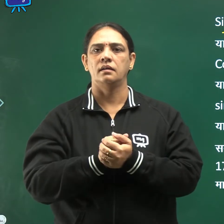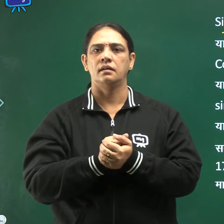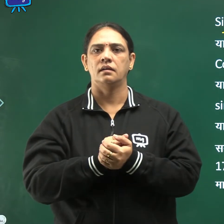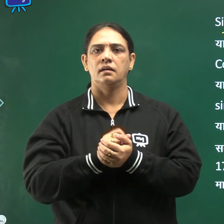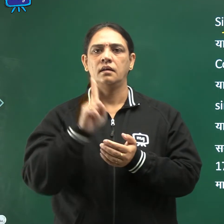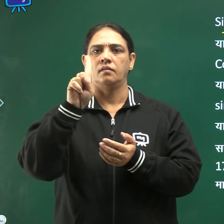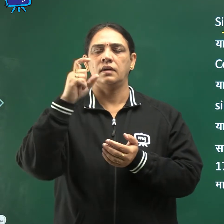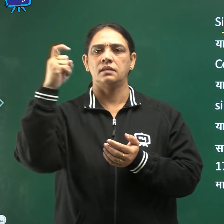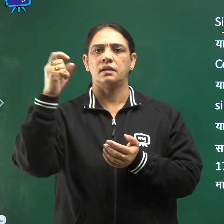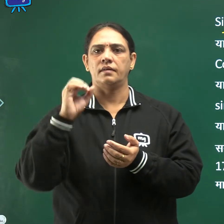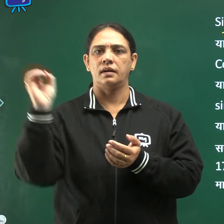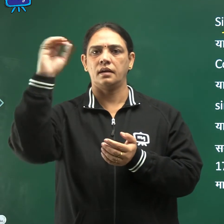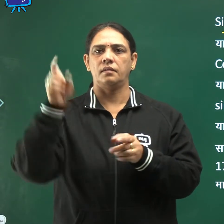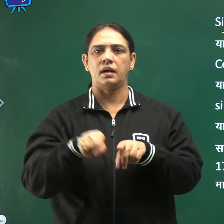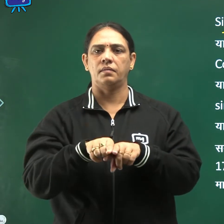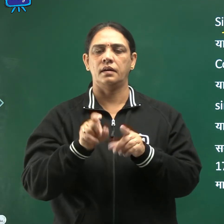17 डिग्री बराबर